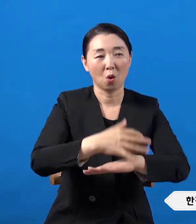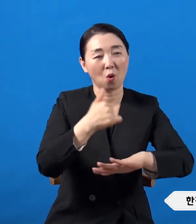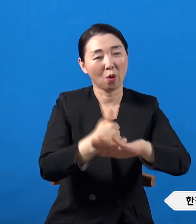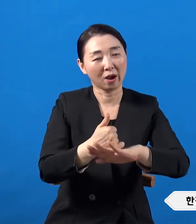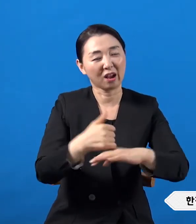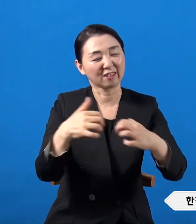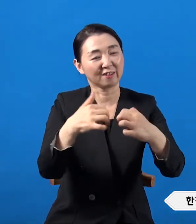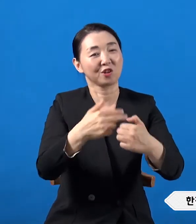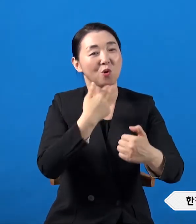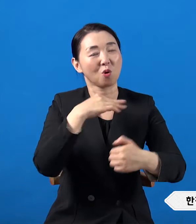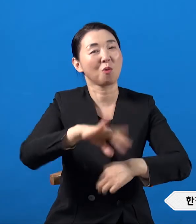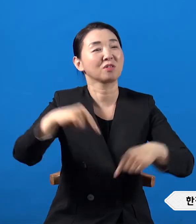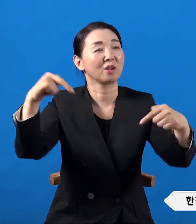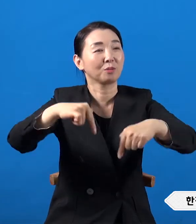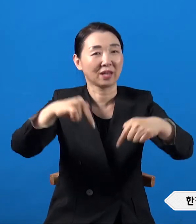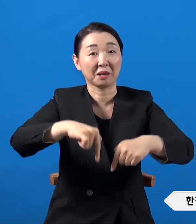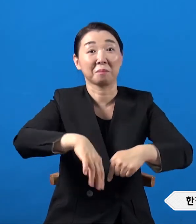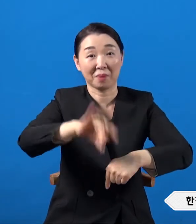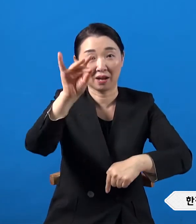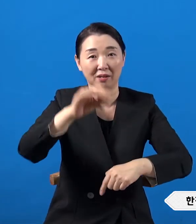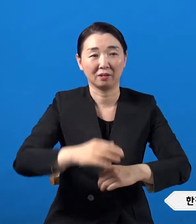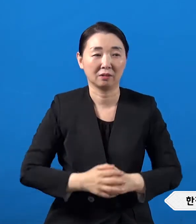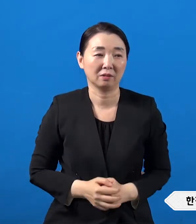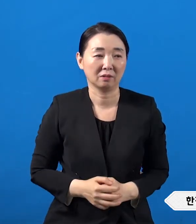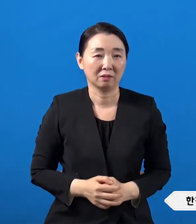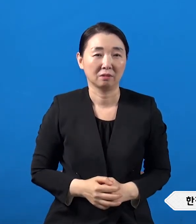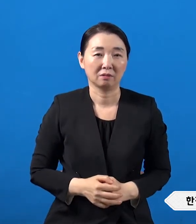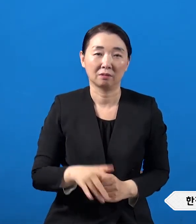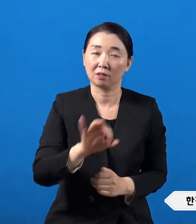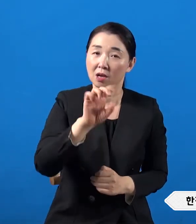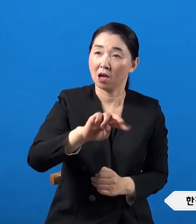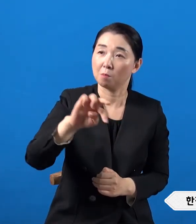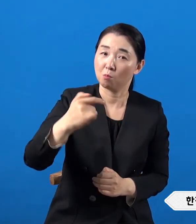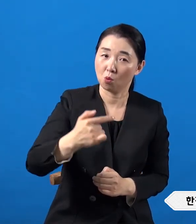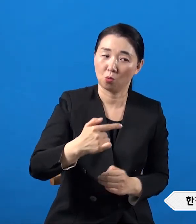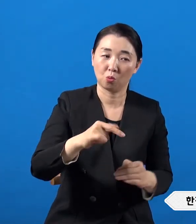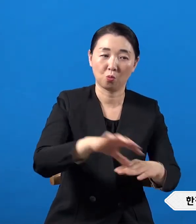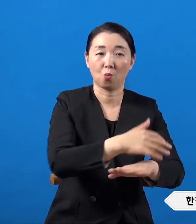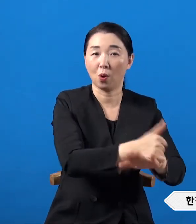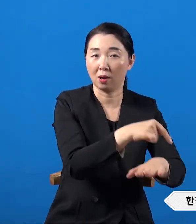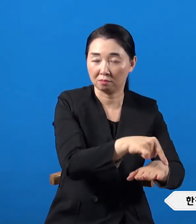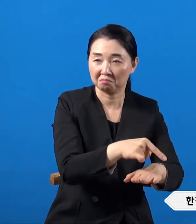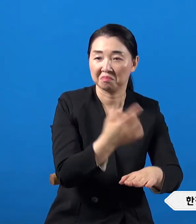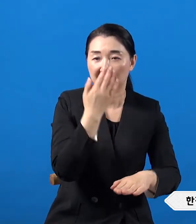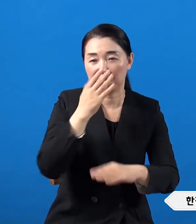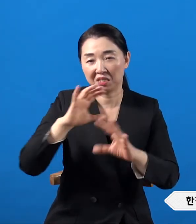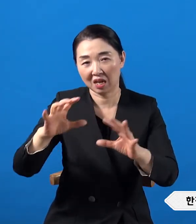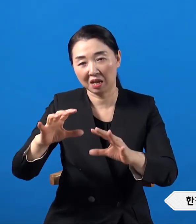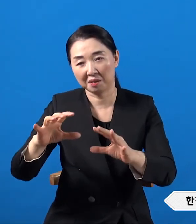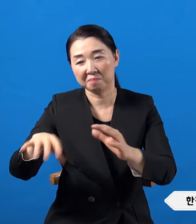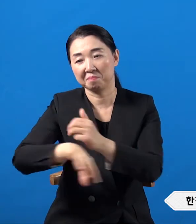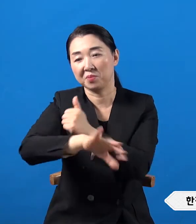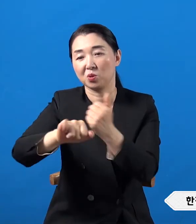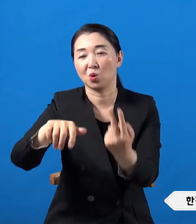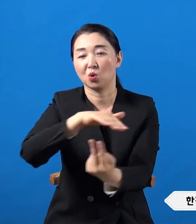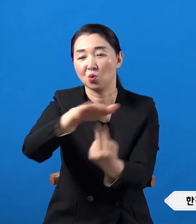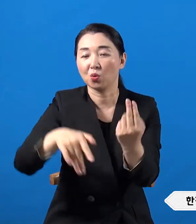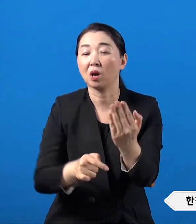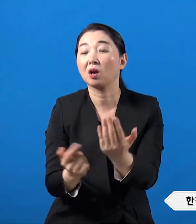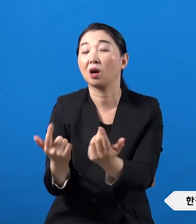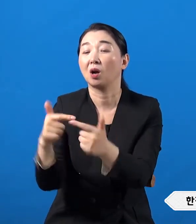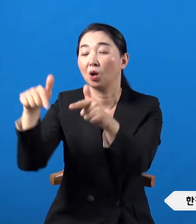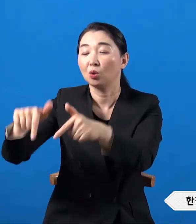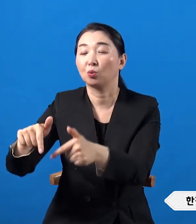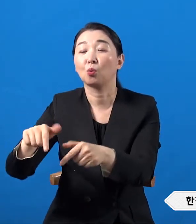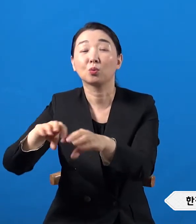하지 않고 먼저 협상을 합니다. 암몬 왕이 이스라엘이 지금 차지하고 있는 이 요단강